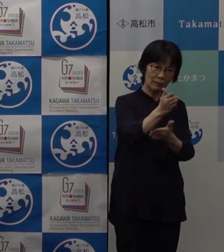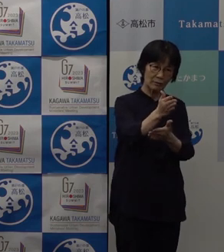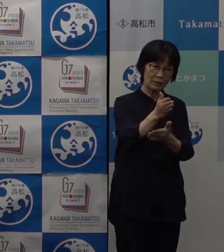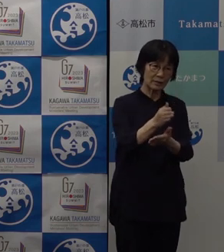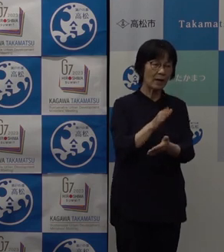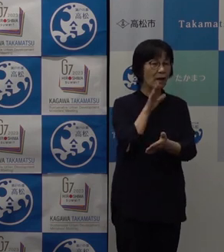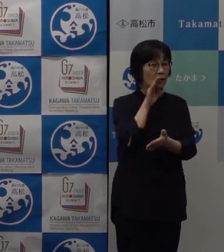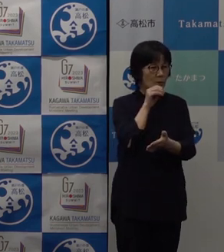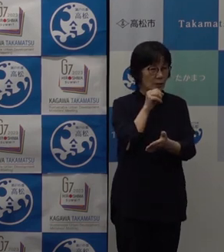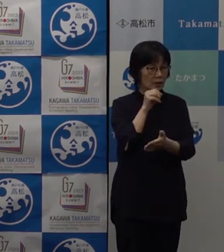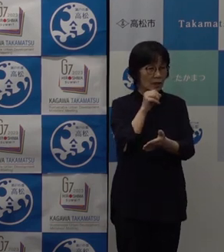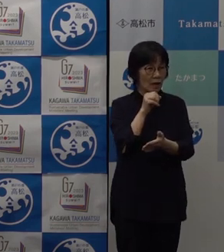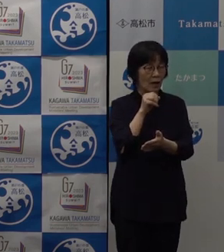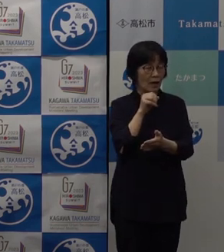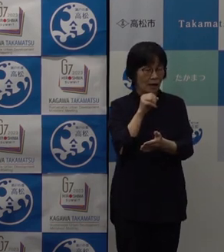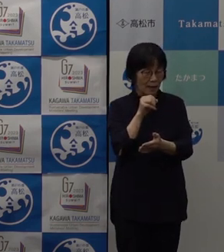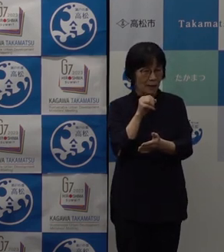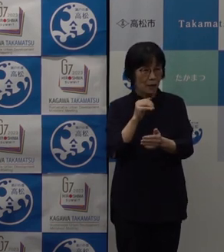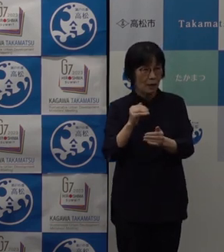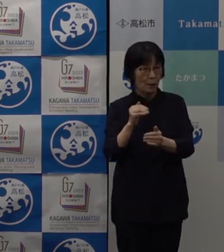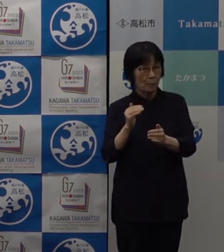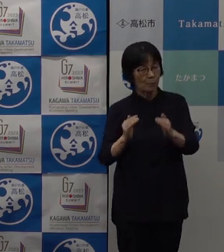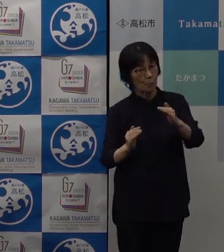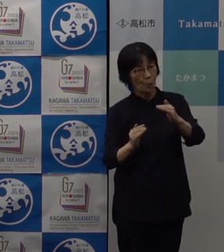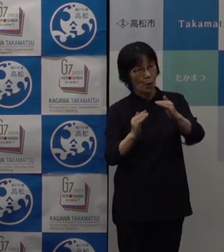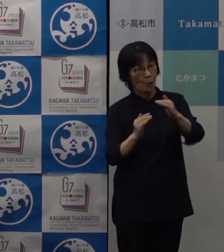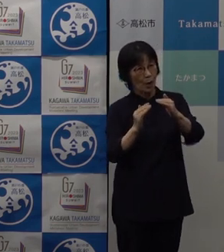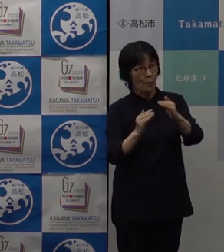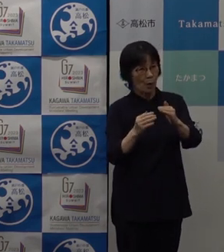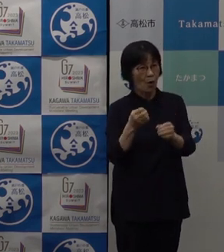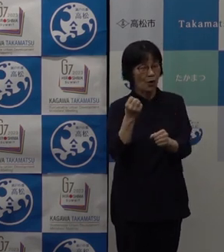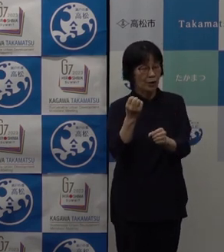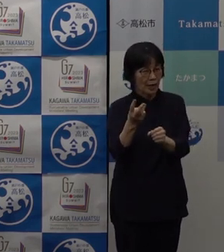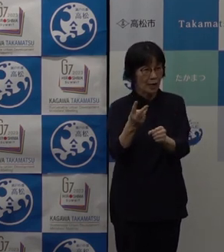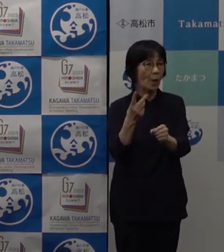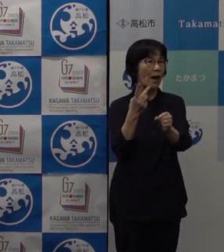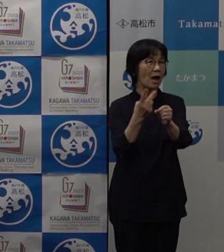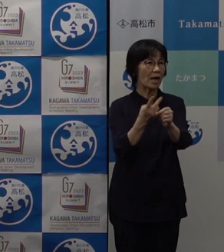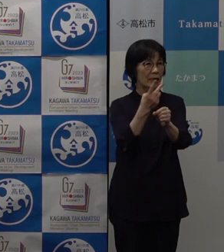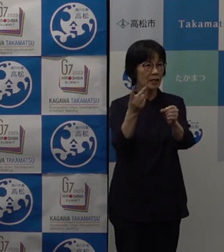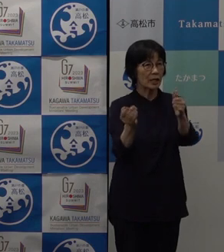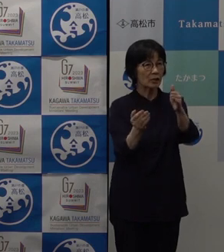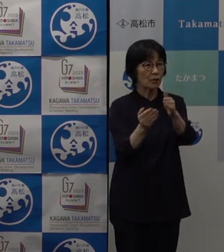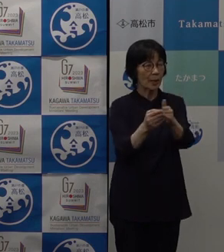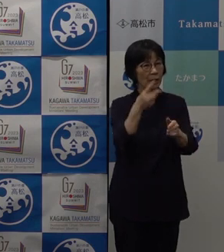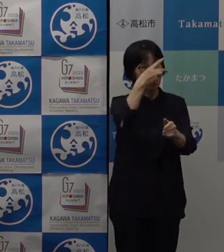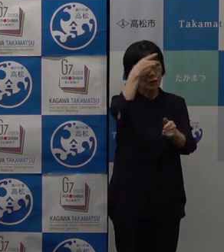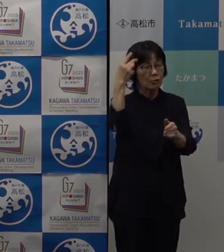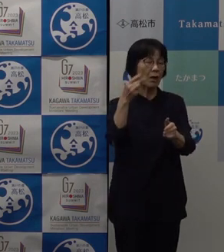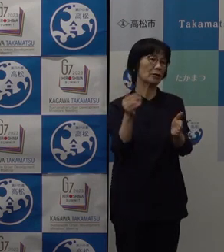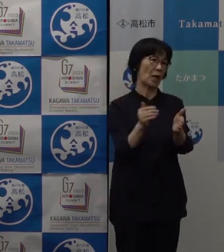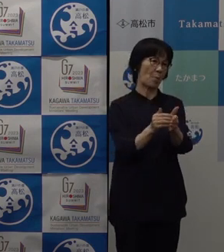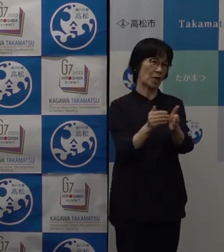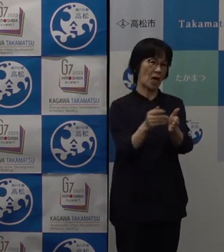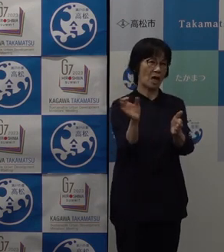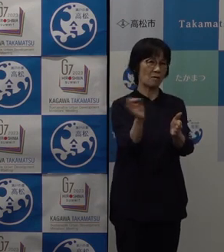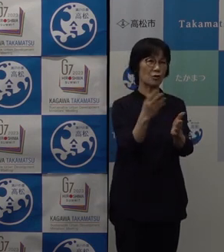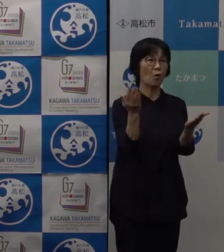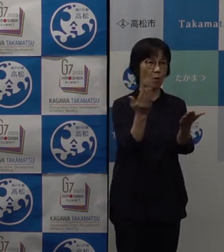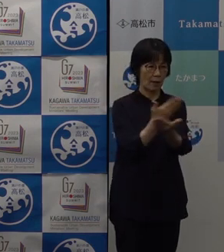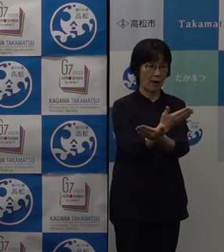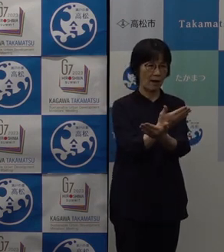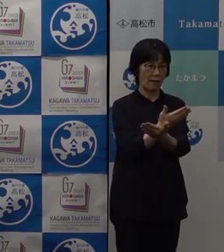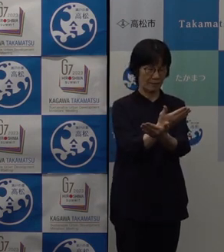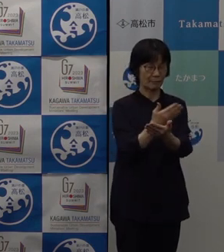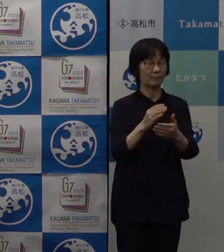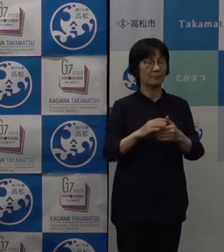が引き上げてきて、まあ、本市の場合でも令和2年度には、中学生まで無料化、入院、通院ともに無料